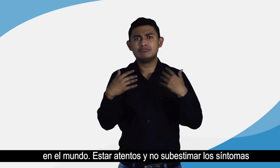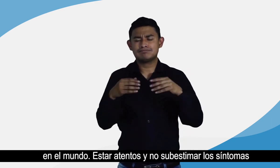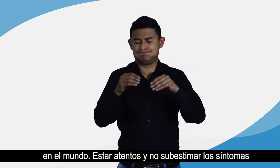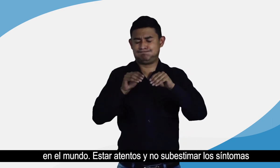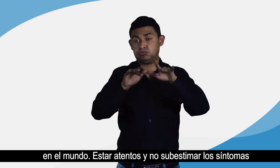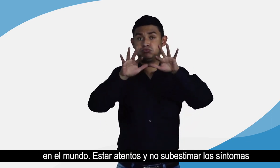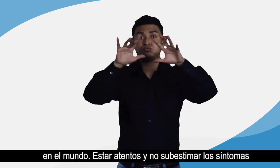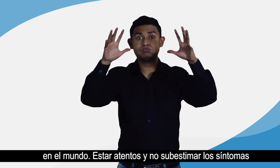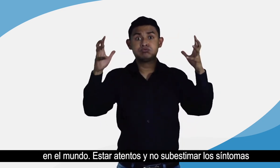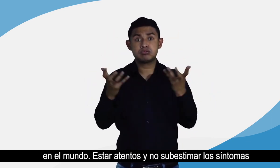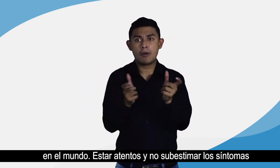no subestimar los síntomas.